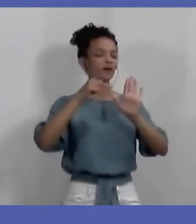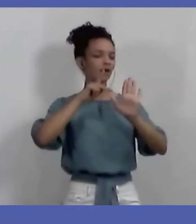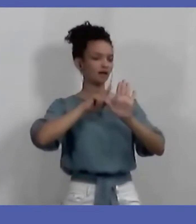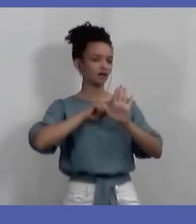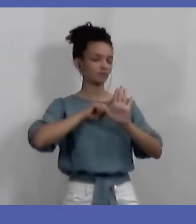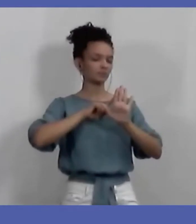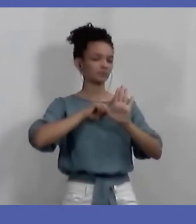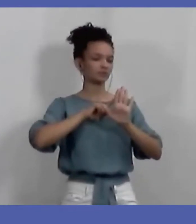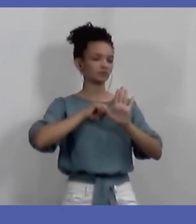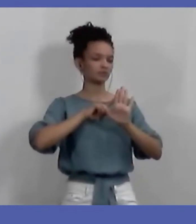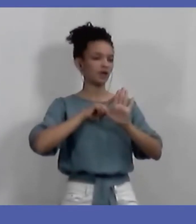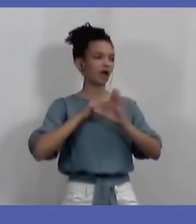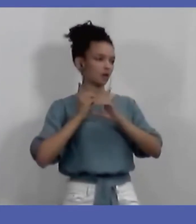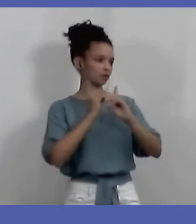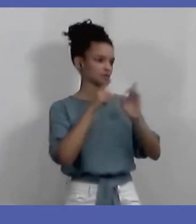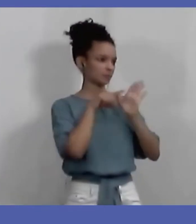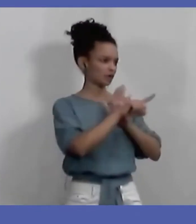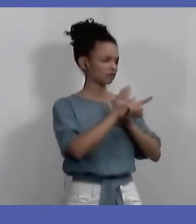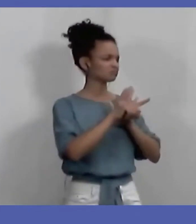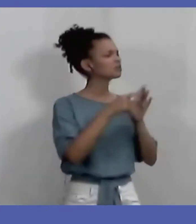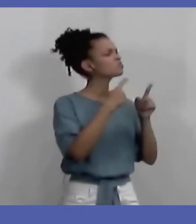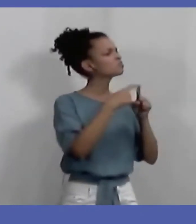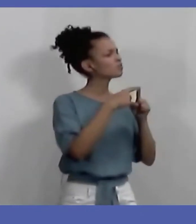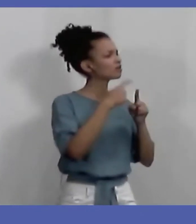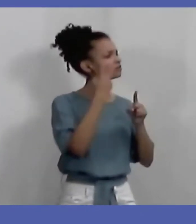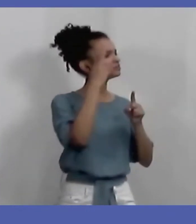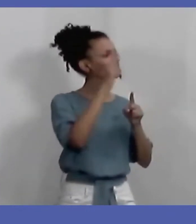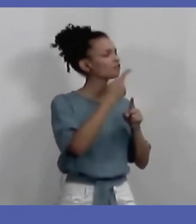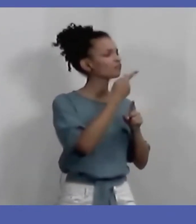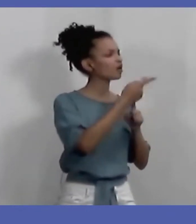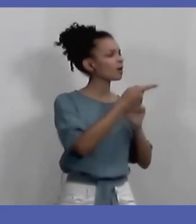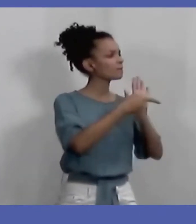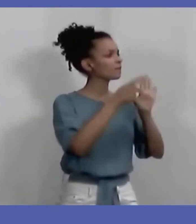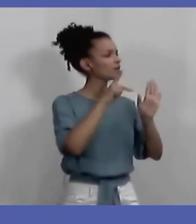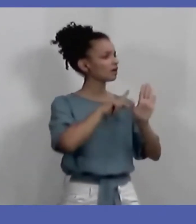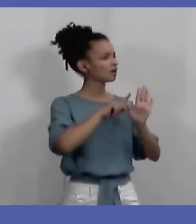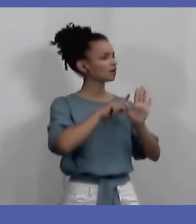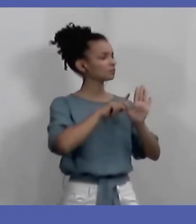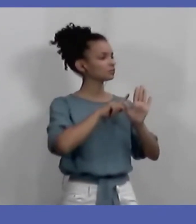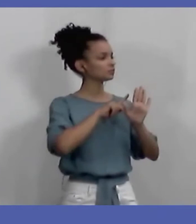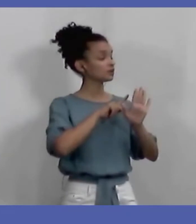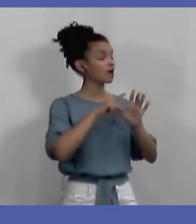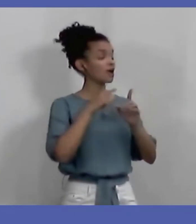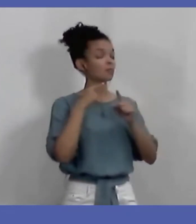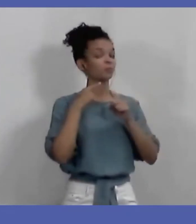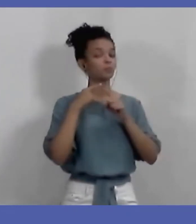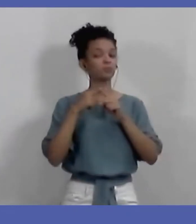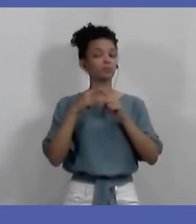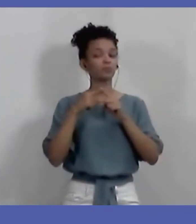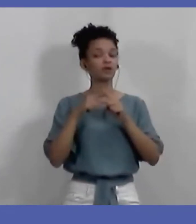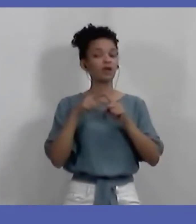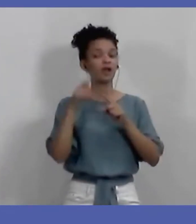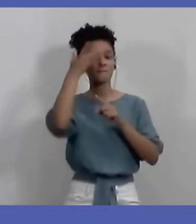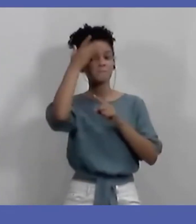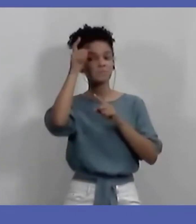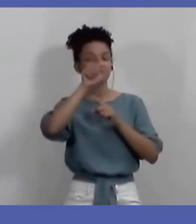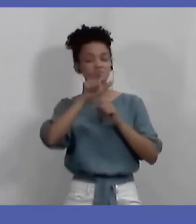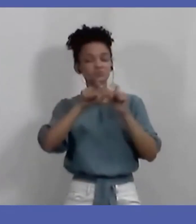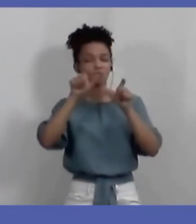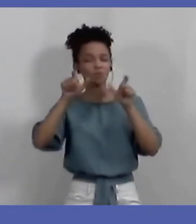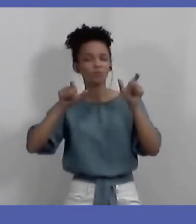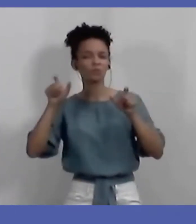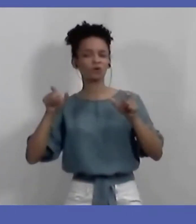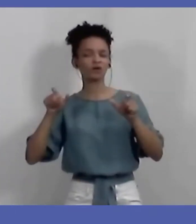você fala em parábolas? O Senhor Jesus disse: é por causa de que eles têm ouvidos, não ouvem,